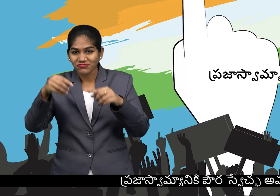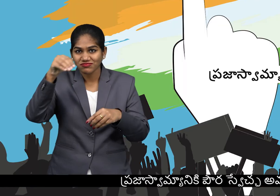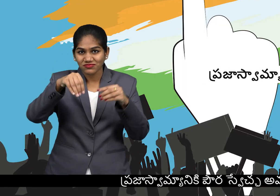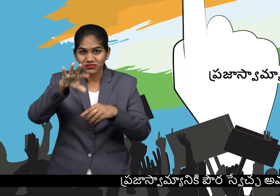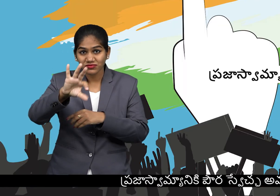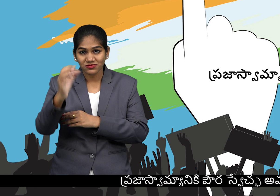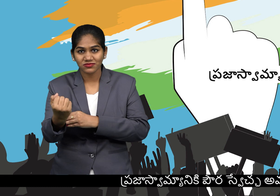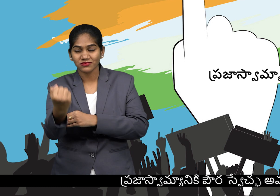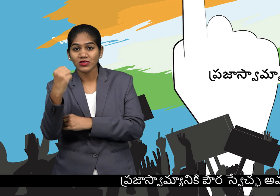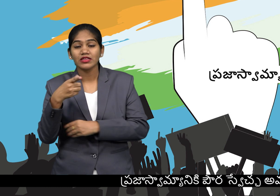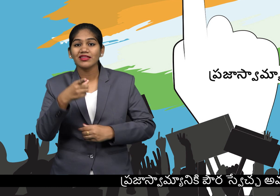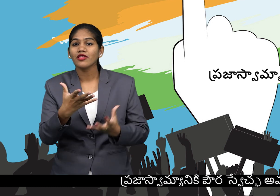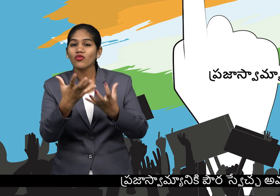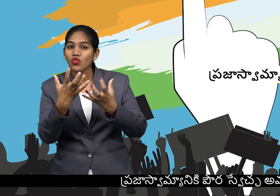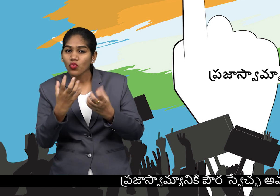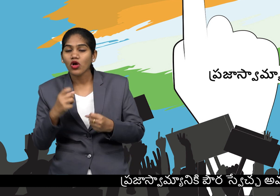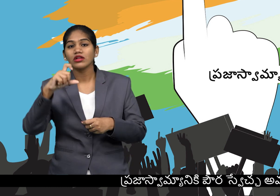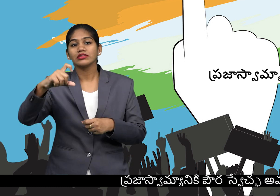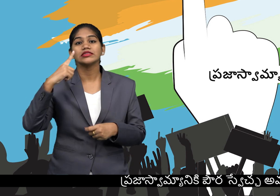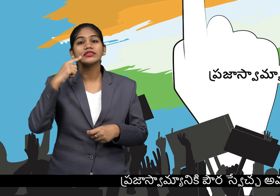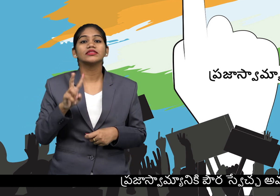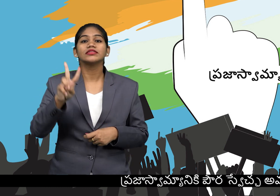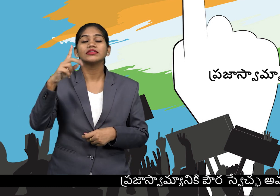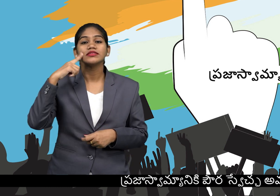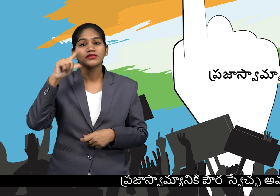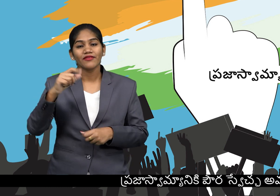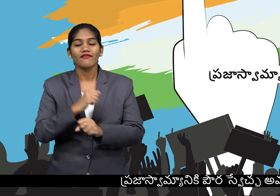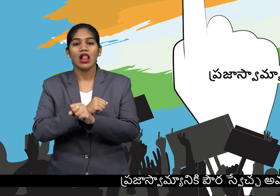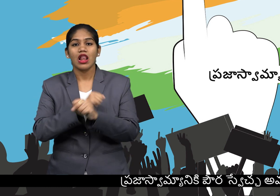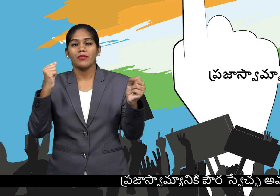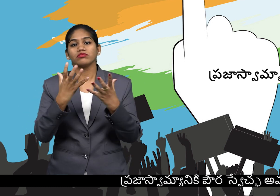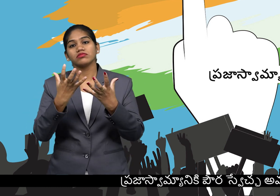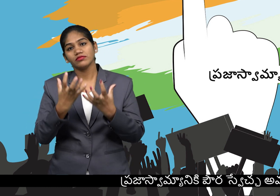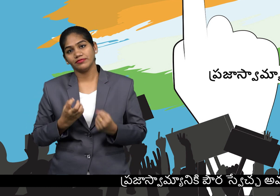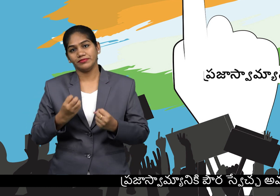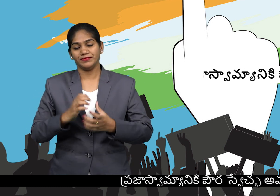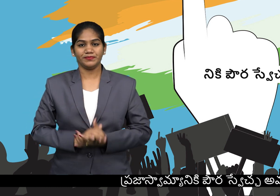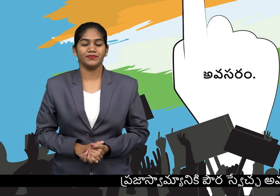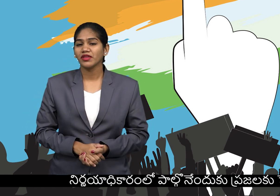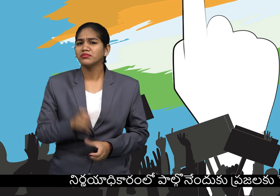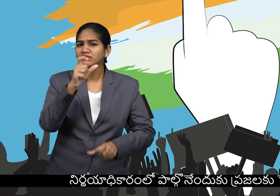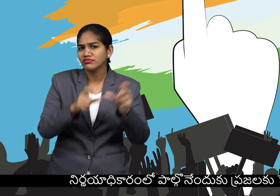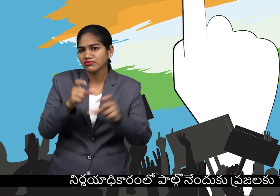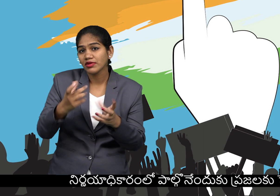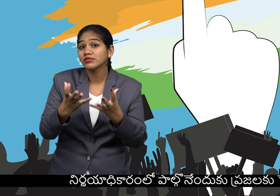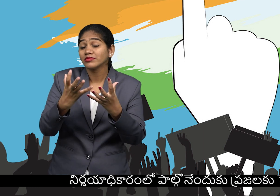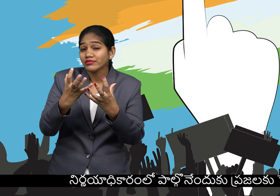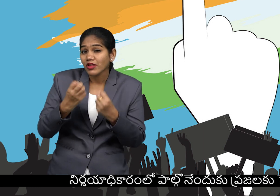ప్రజాస్వామ్యానికి పౌర స్వేచ్ఛ అవసరం.